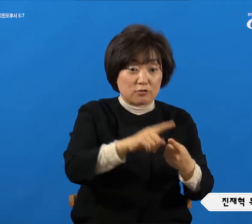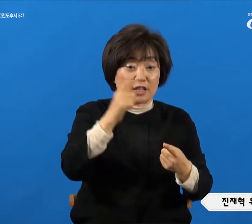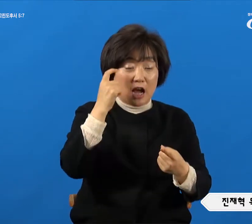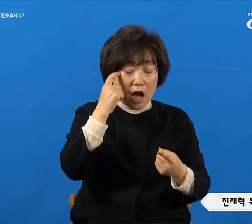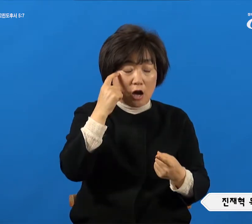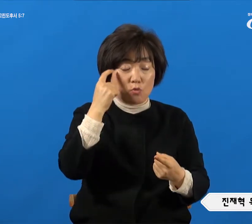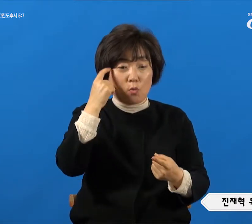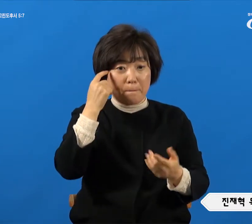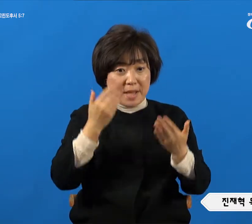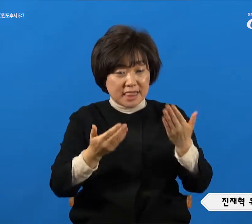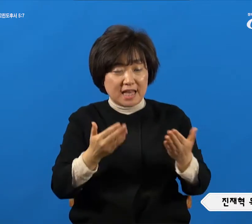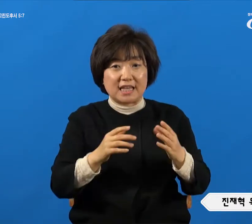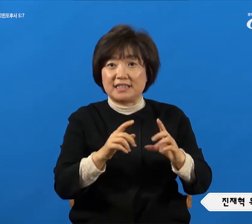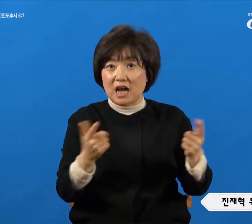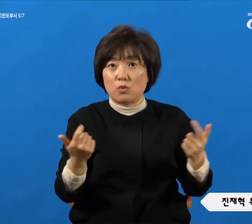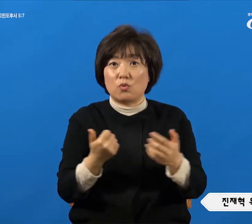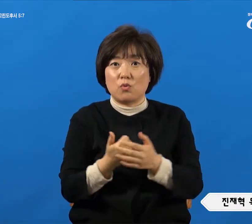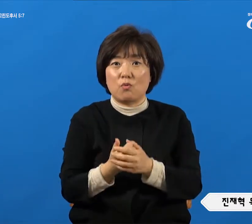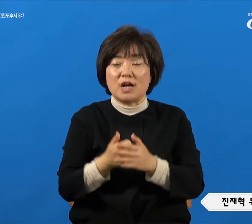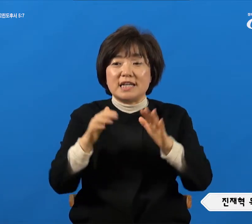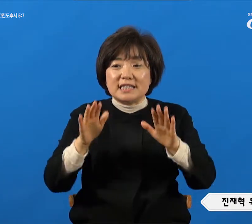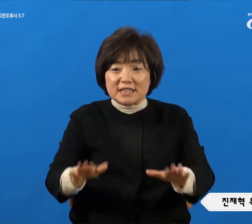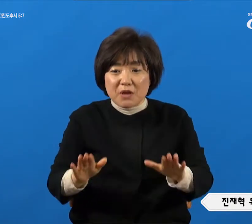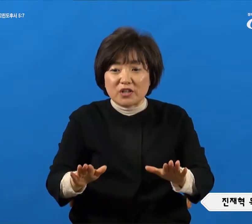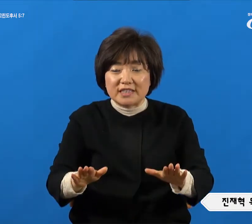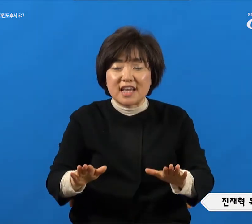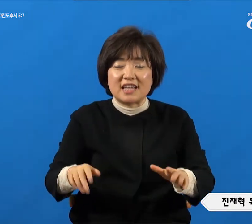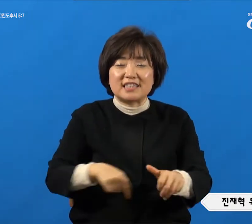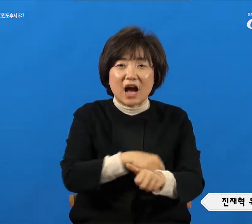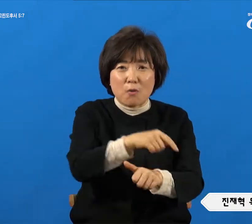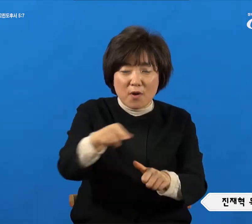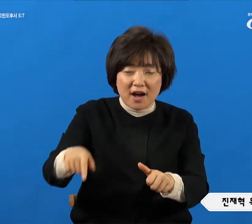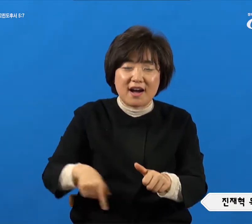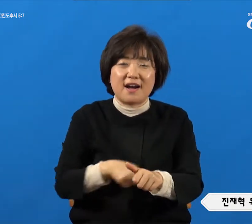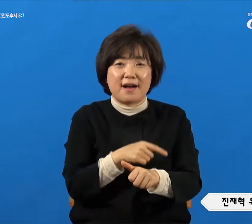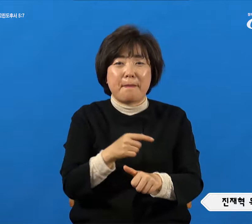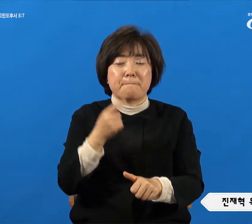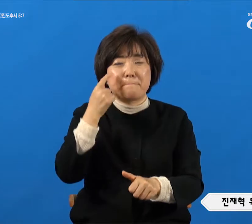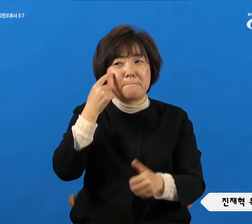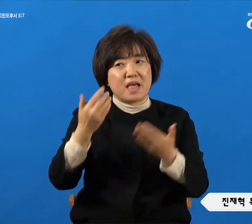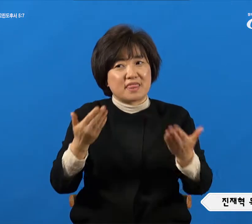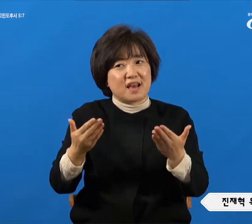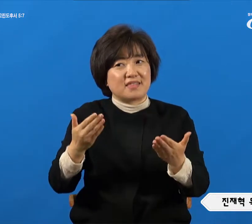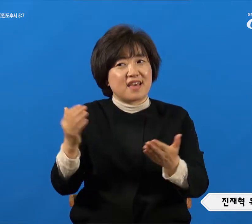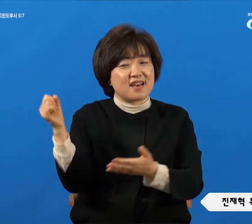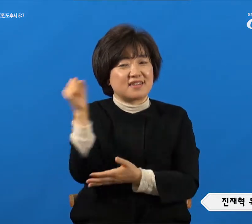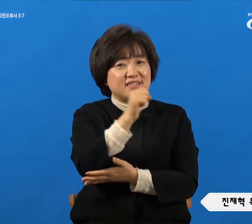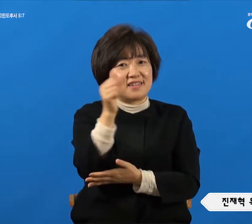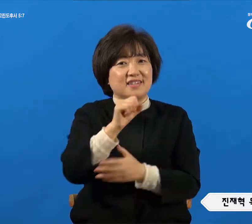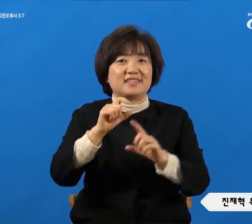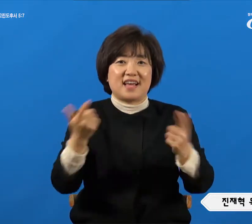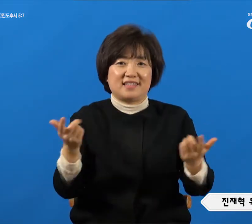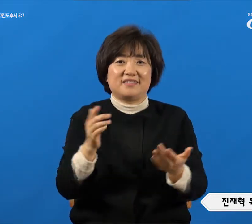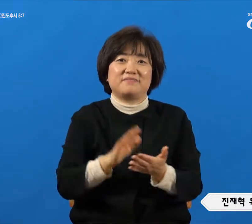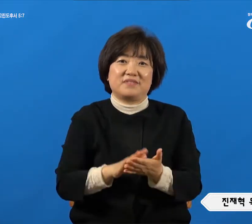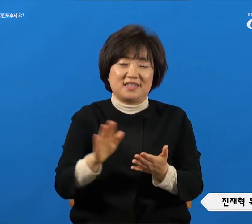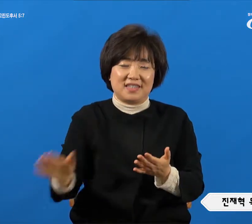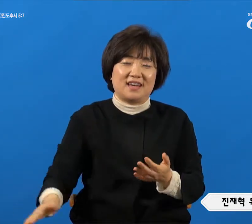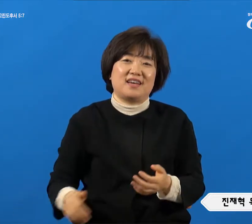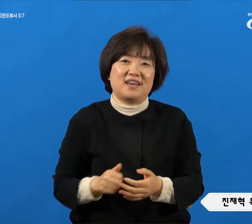생각하고 판단하지 아니하고 현재의 상황이나 형편에 흔들리지